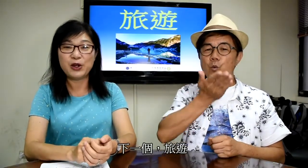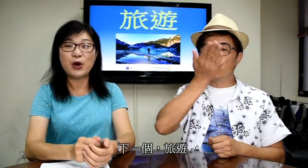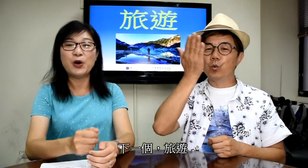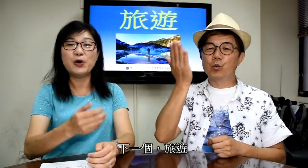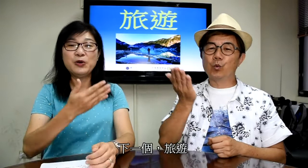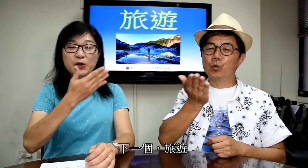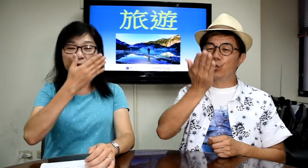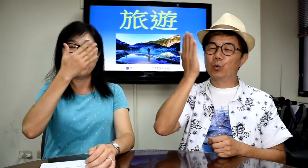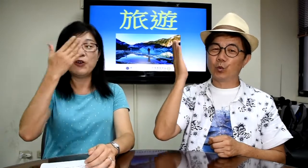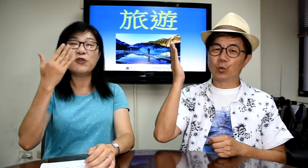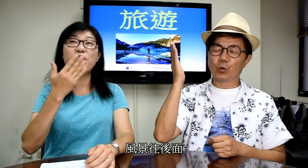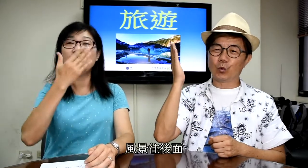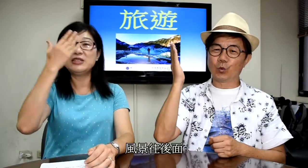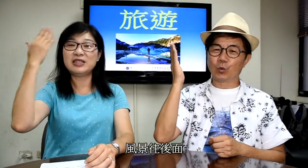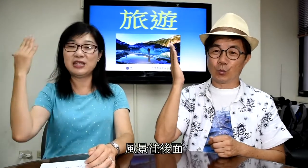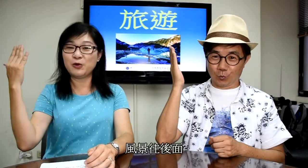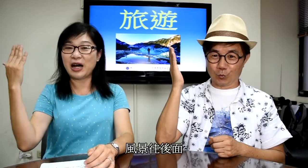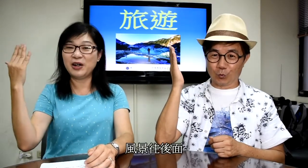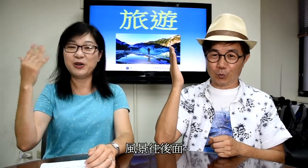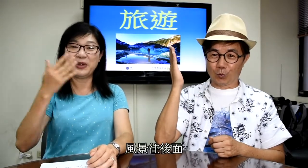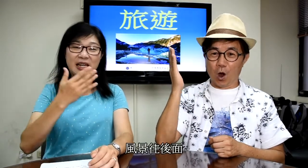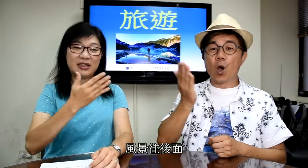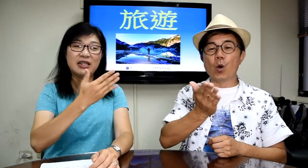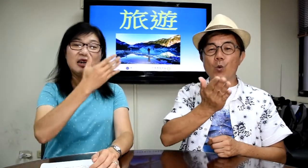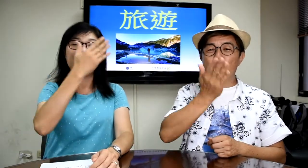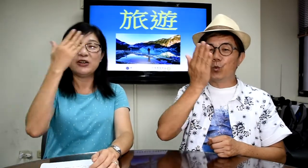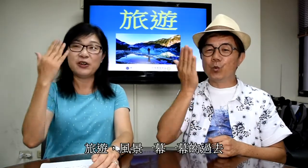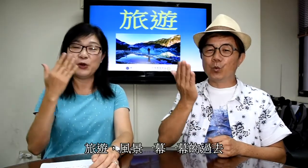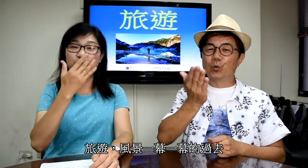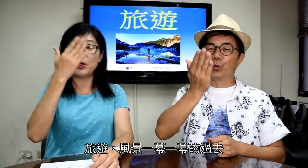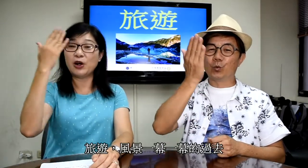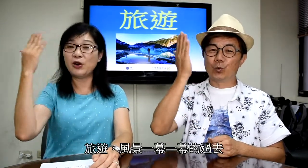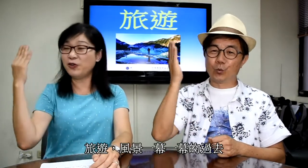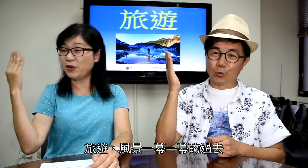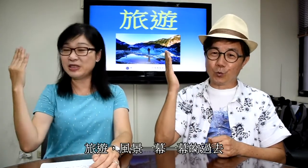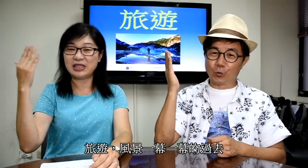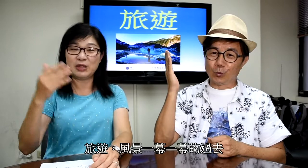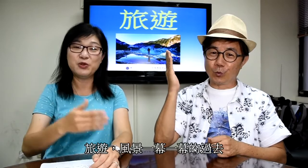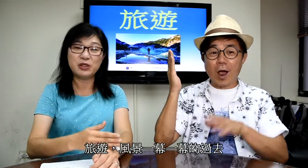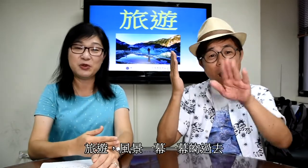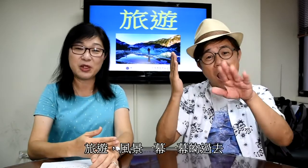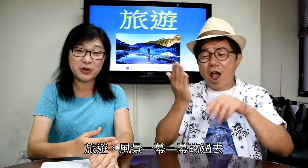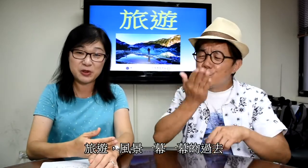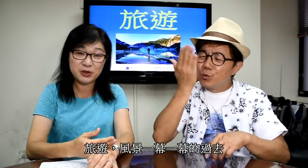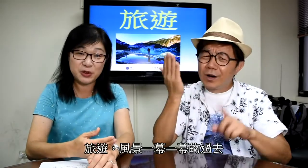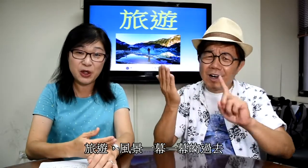游风景往后面，旅游风景一幕一幕的过去，